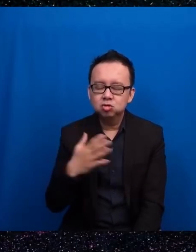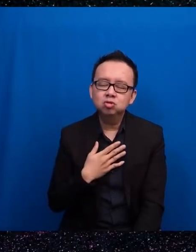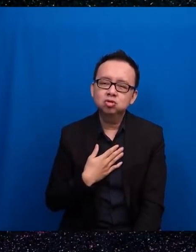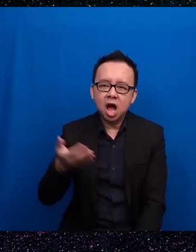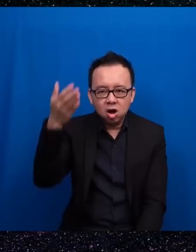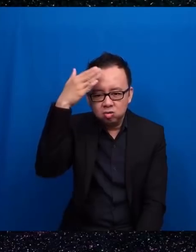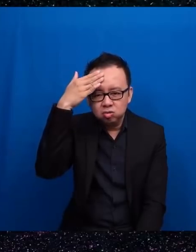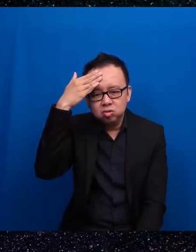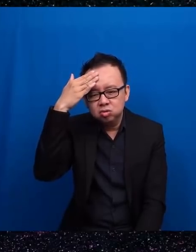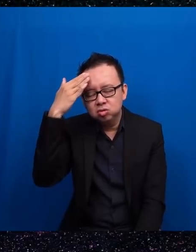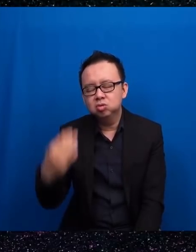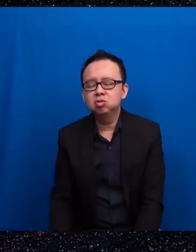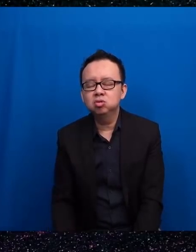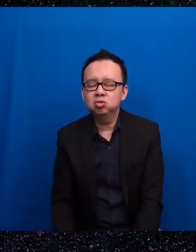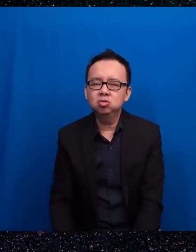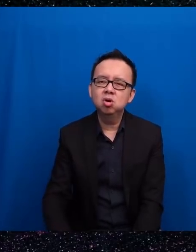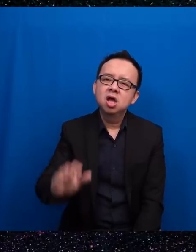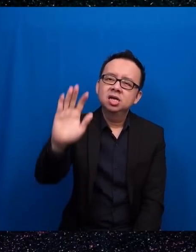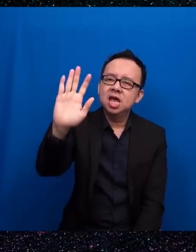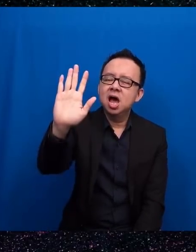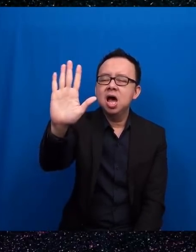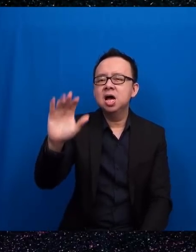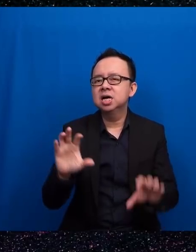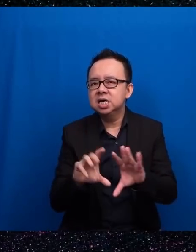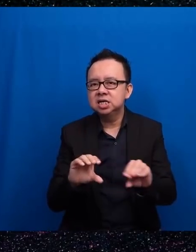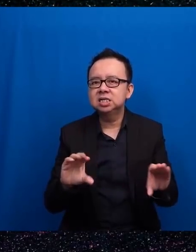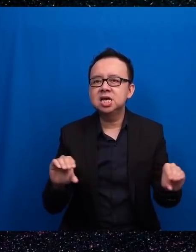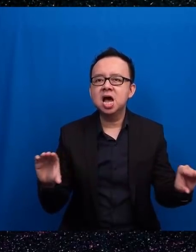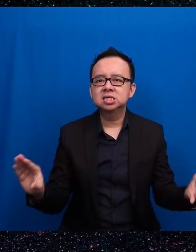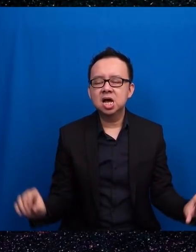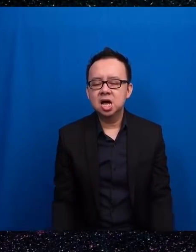Yang ku tahu Dia